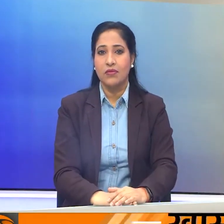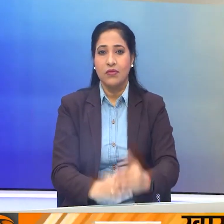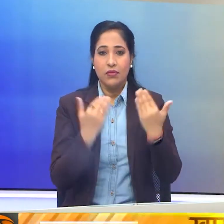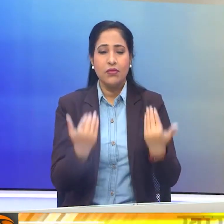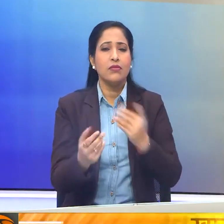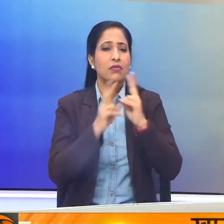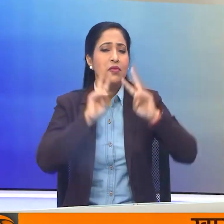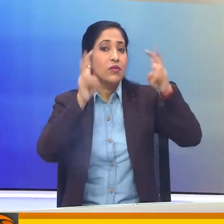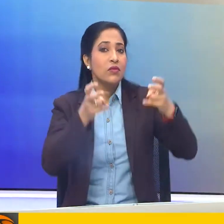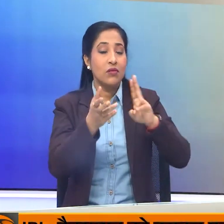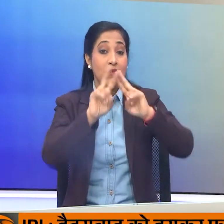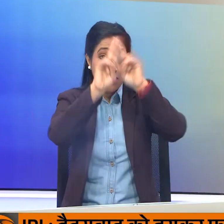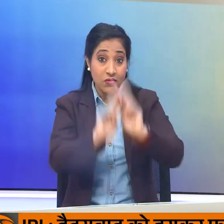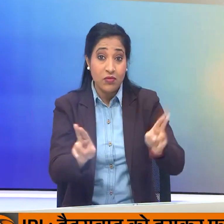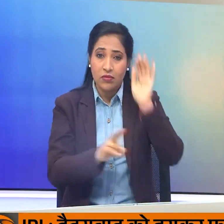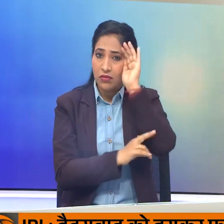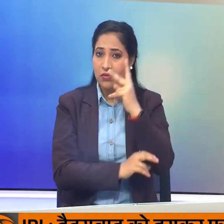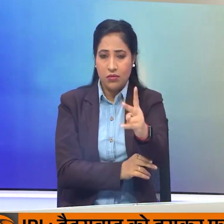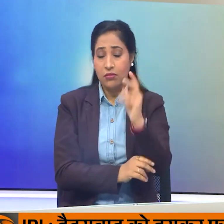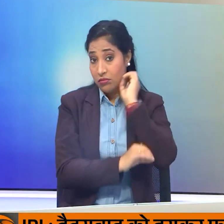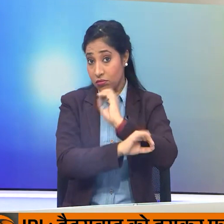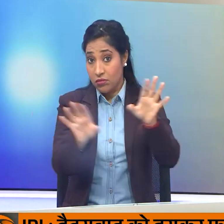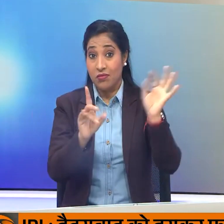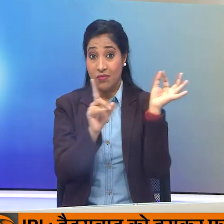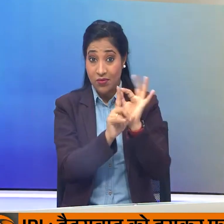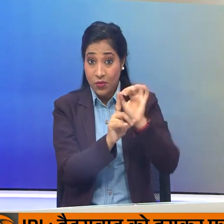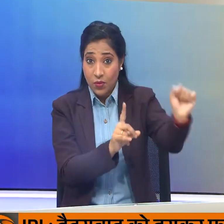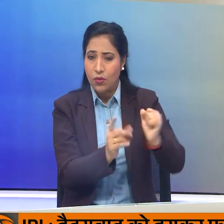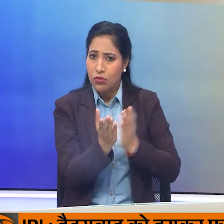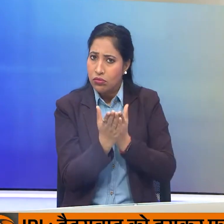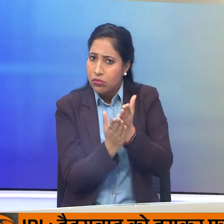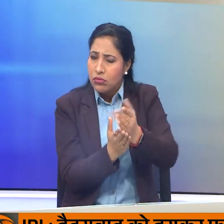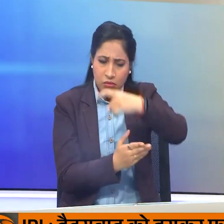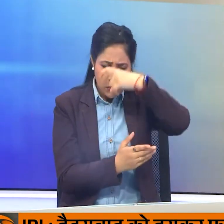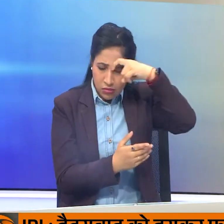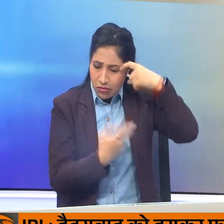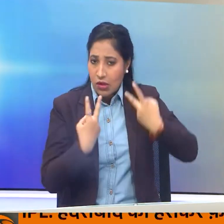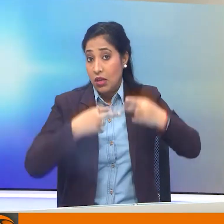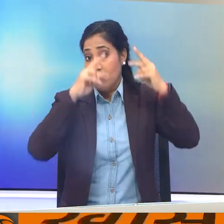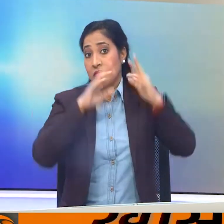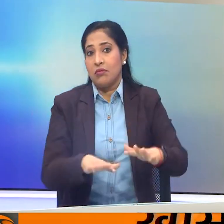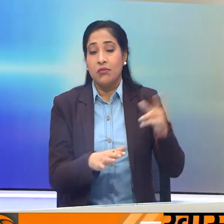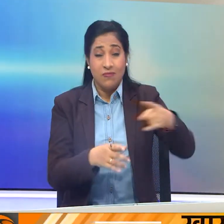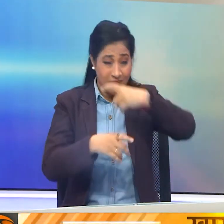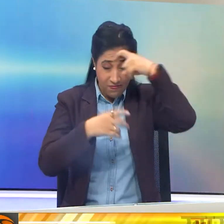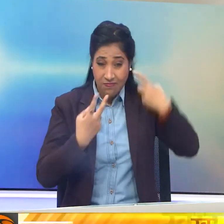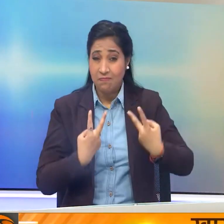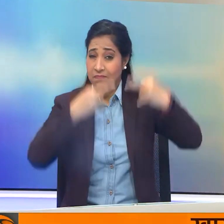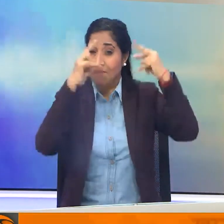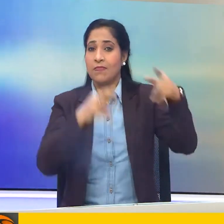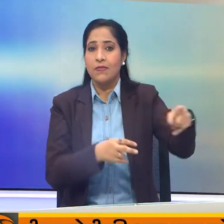और चलिए अब बात अंतर्राष्ट्रीय खबरों की भी कर लेते हैं, जहां आपको बता दें कि इन दिनों पाकिस्तान भी लगातार भीषण गर्मी की चपेट में है। भीषण गर्मी के